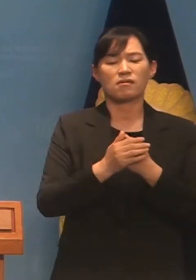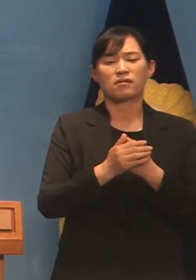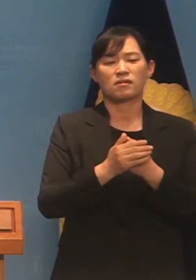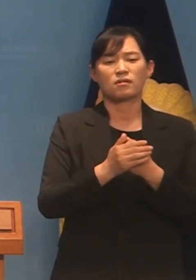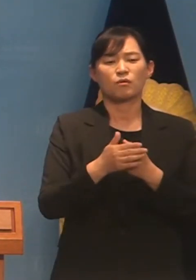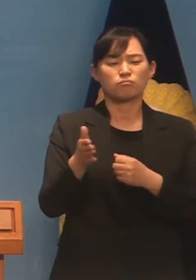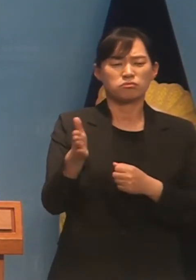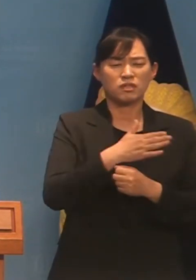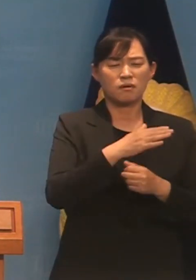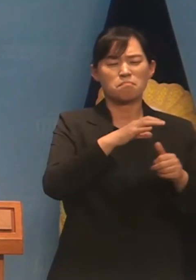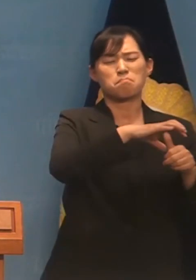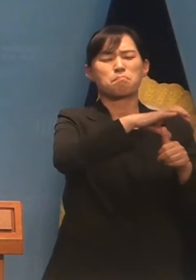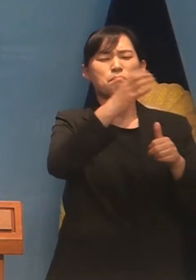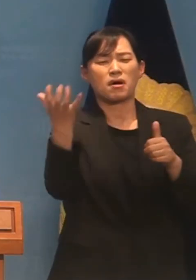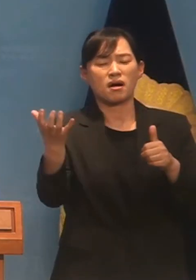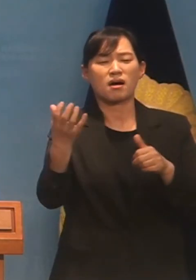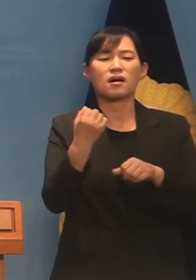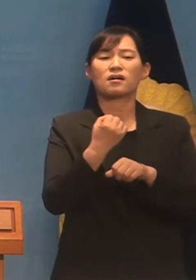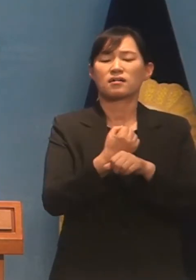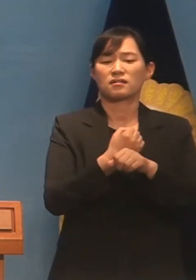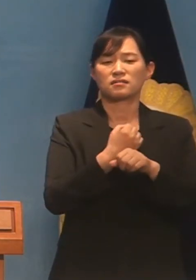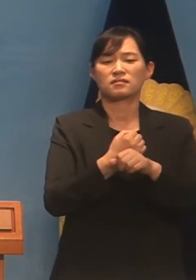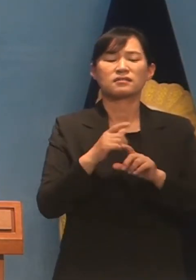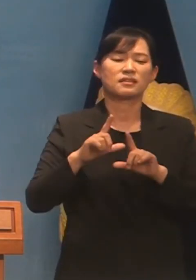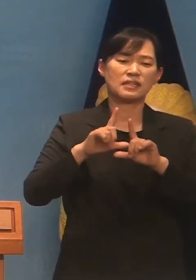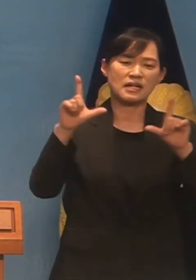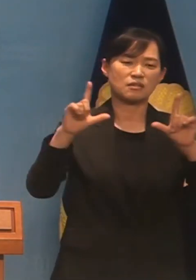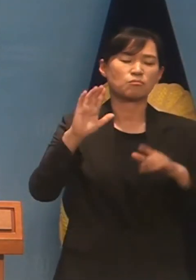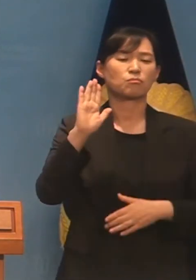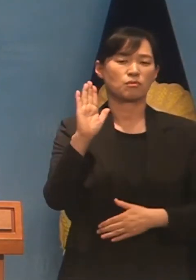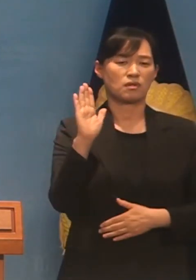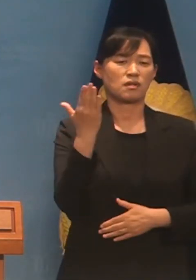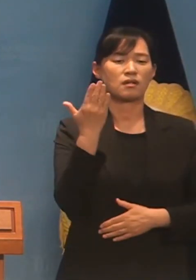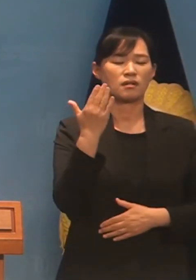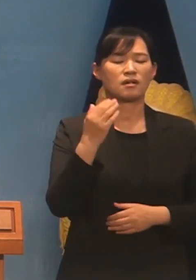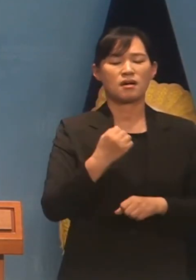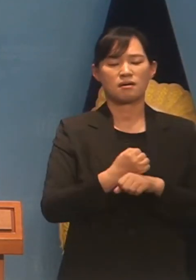역사로부터 탈피하는 날이 되어야 합니다.